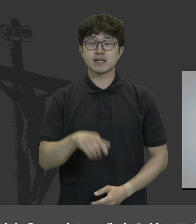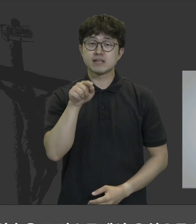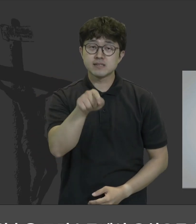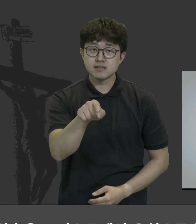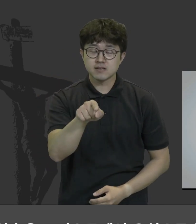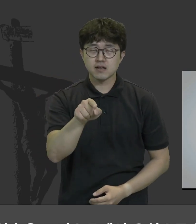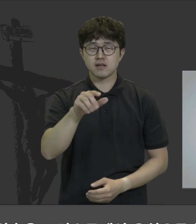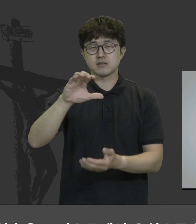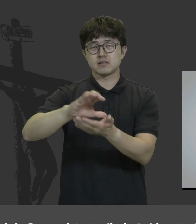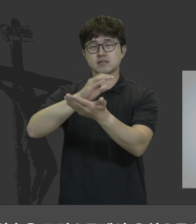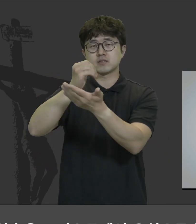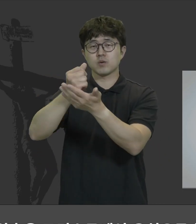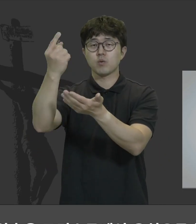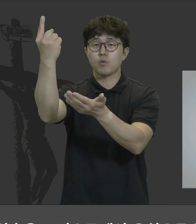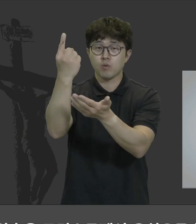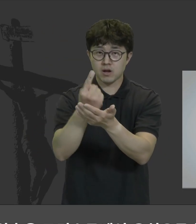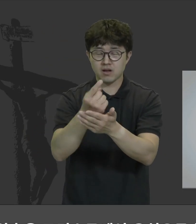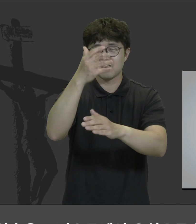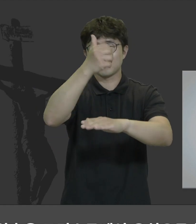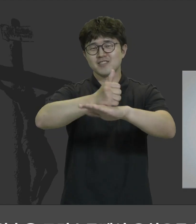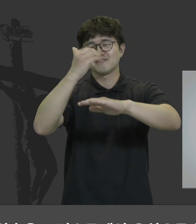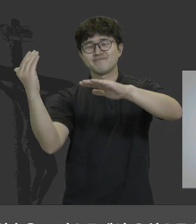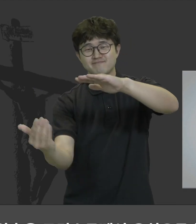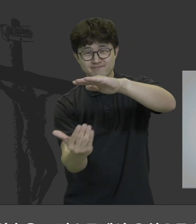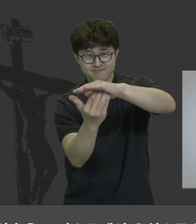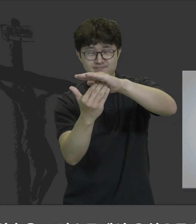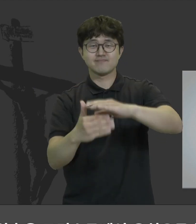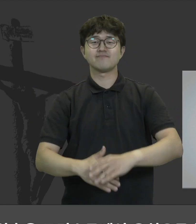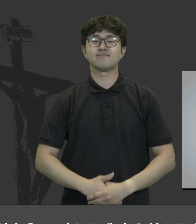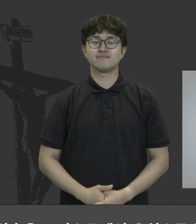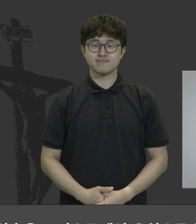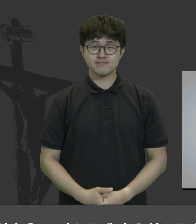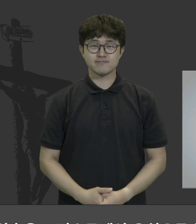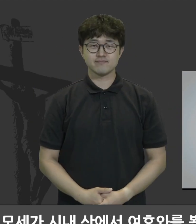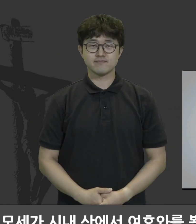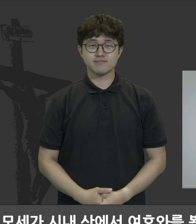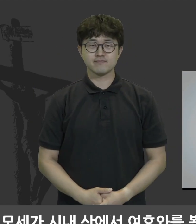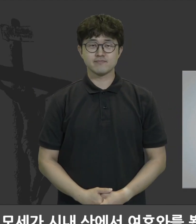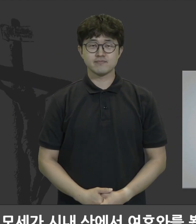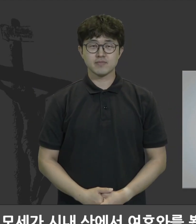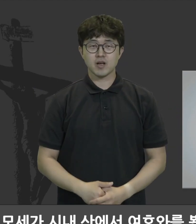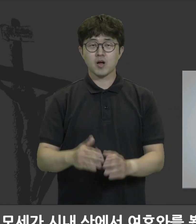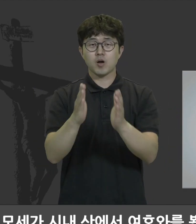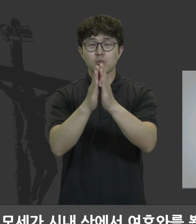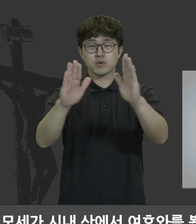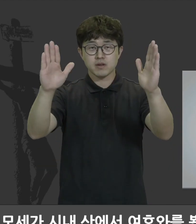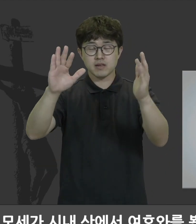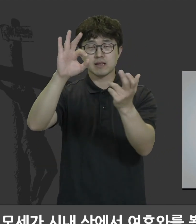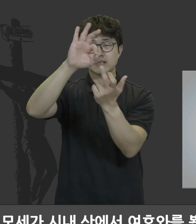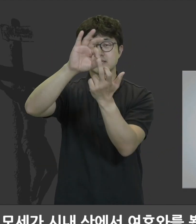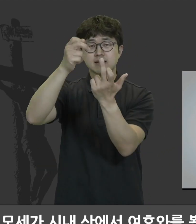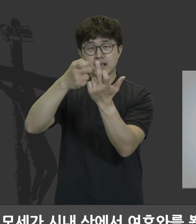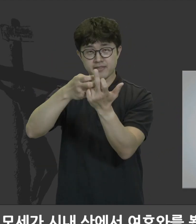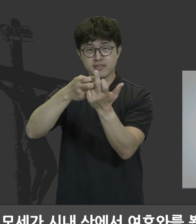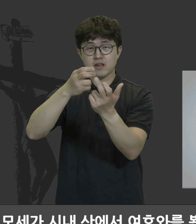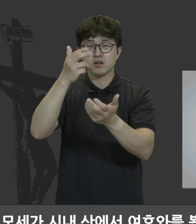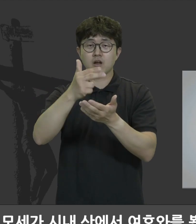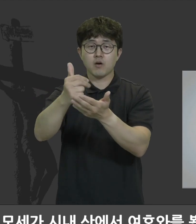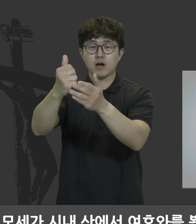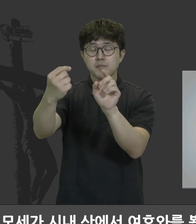약속은 그리스도께서 오심으로 궁극적으로 성취되었습니다. 모세가 시내산에서 여호와를 뵙고 광채가 났던